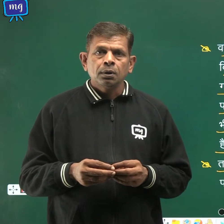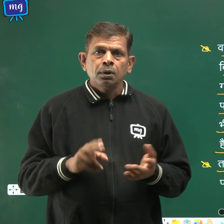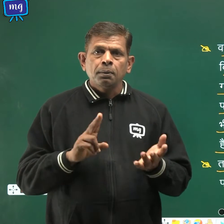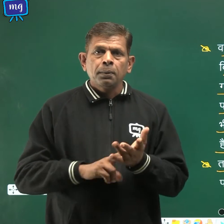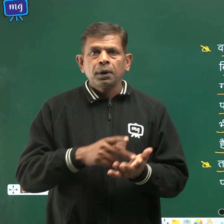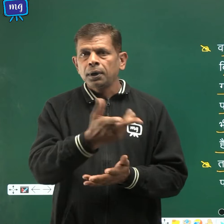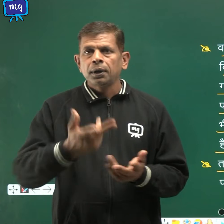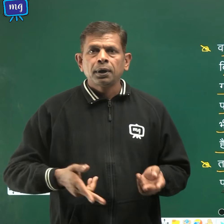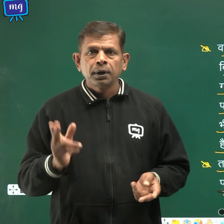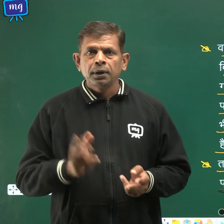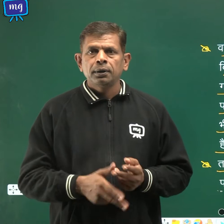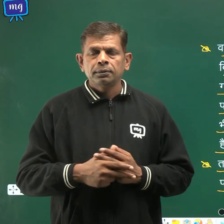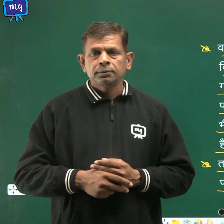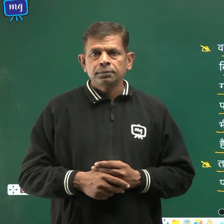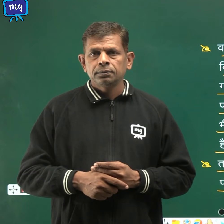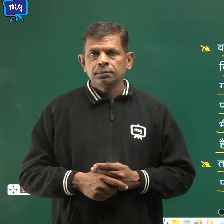प्राकृतिक परिघटनाएं हैं।